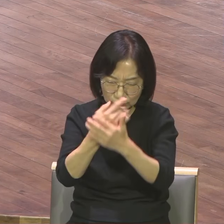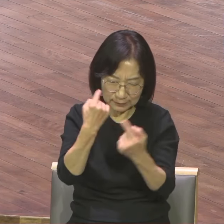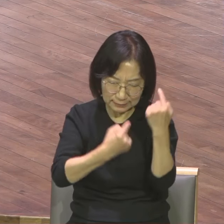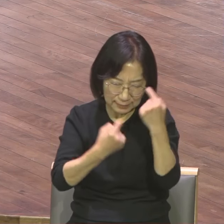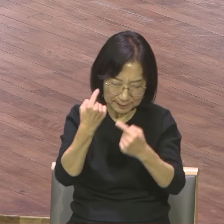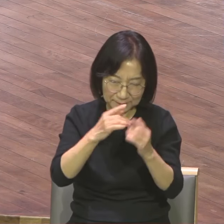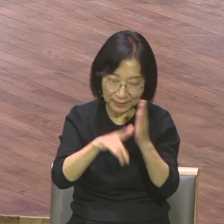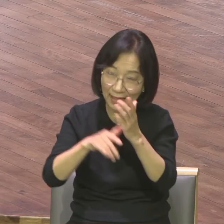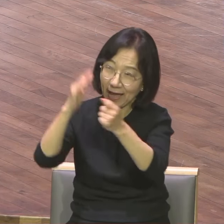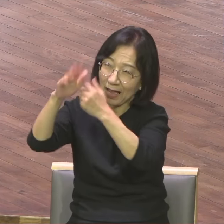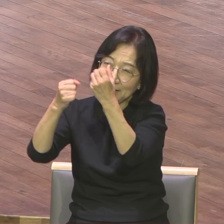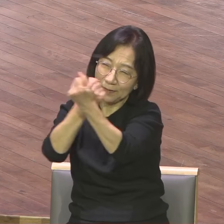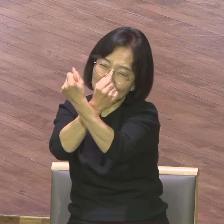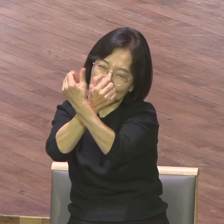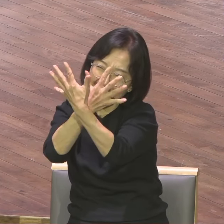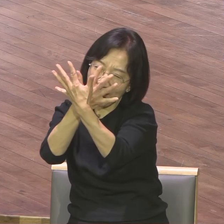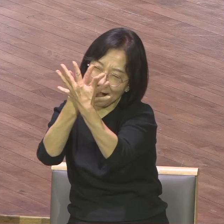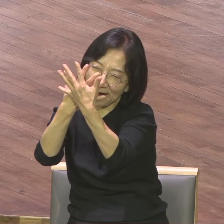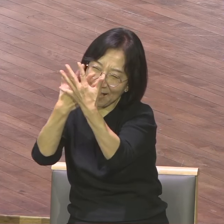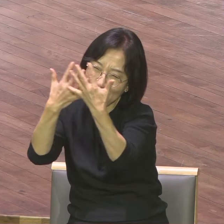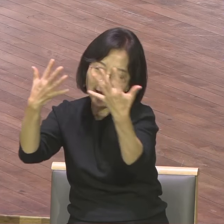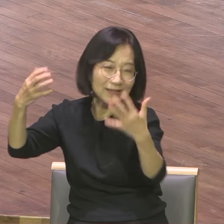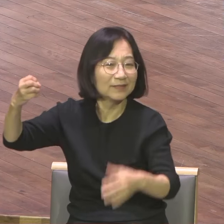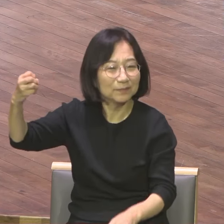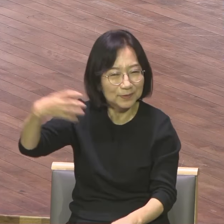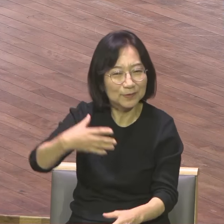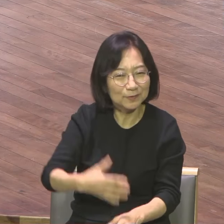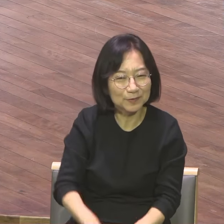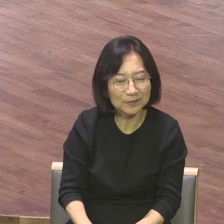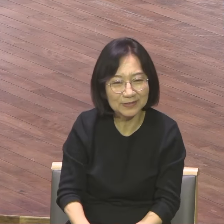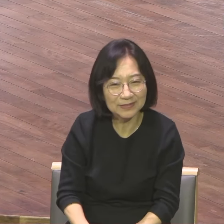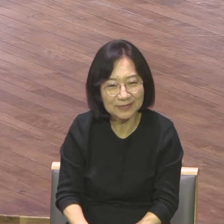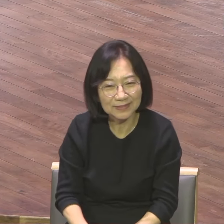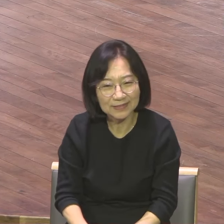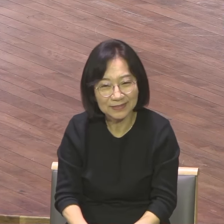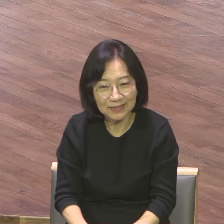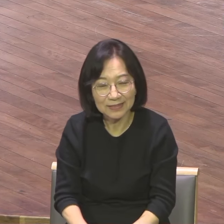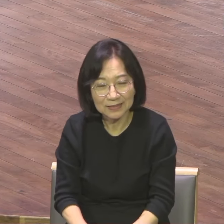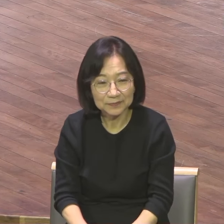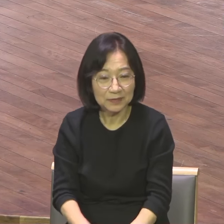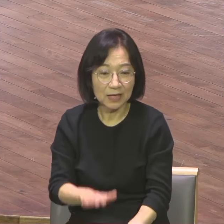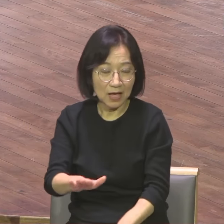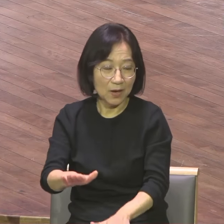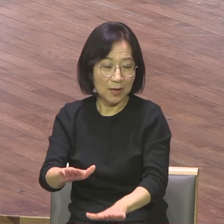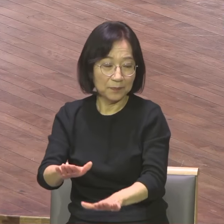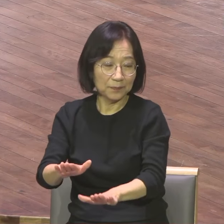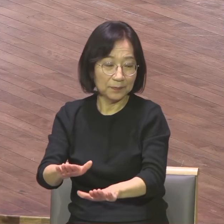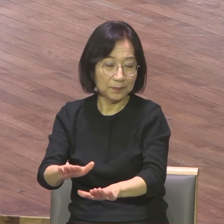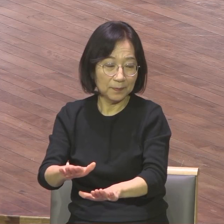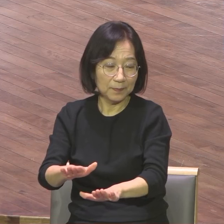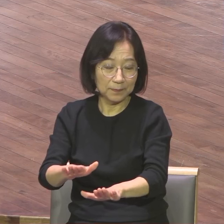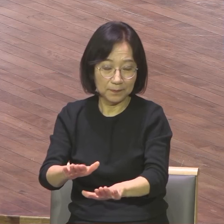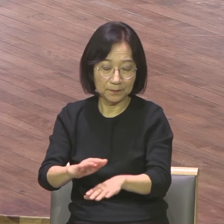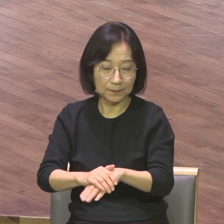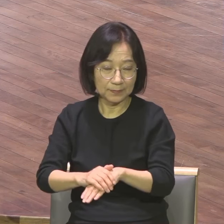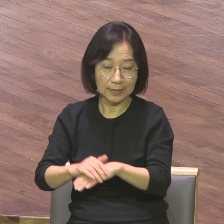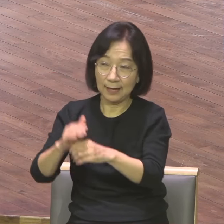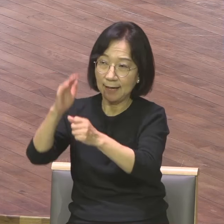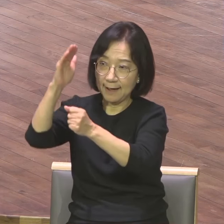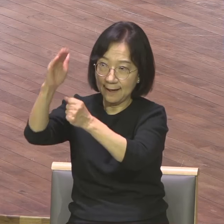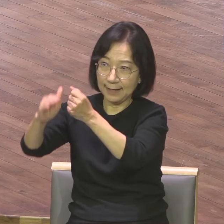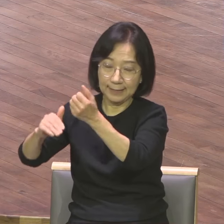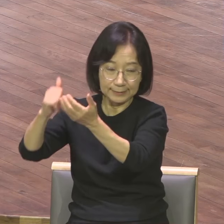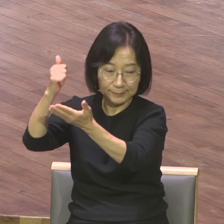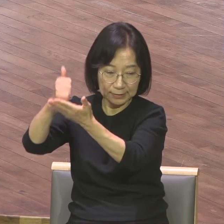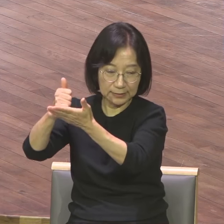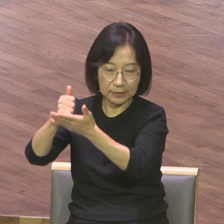말이. 어두운 부분 비춰주신다. 무엇보다 진리의 성령께서 올바른 영적 통찰력을 가질 수